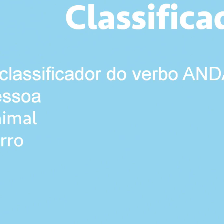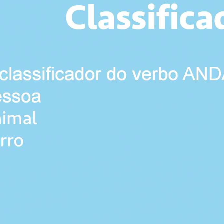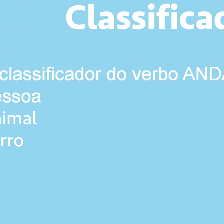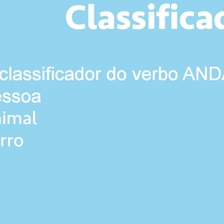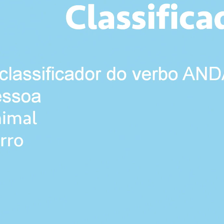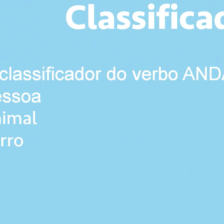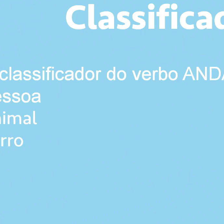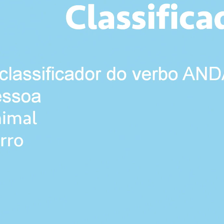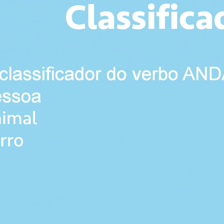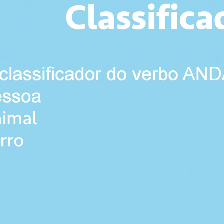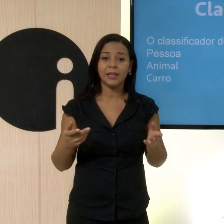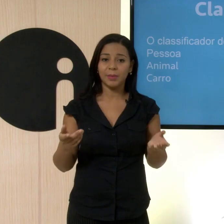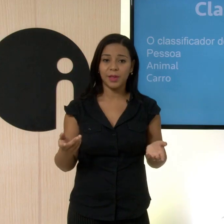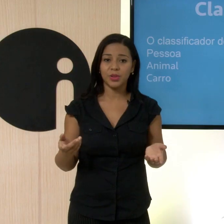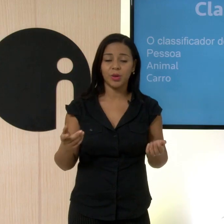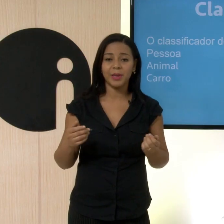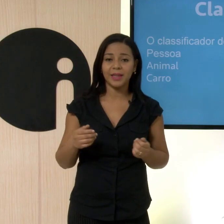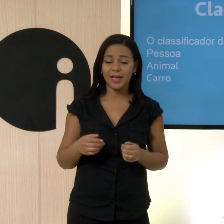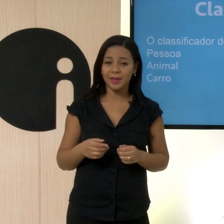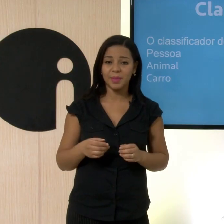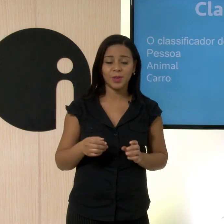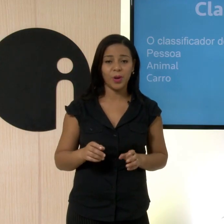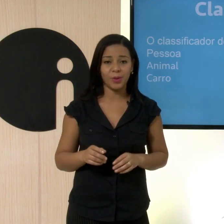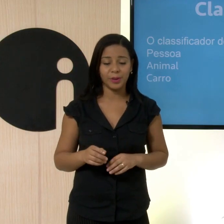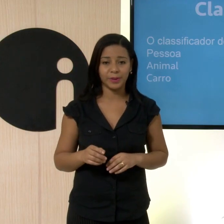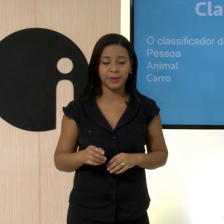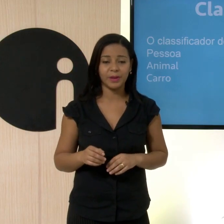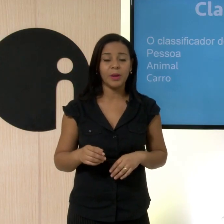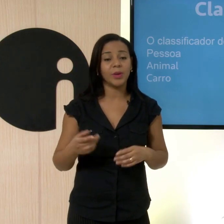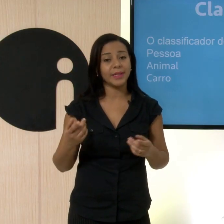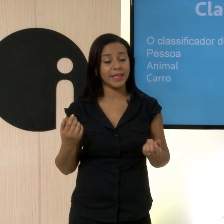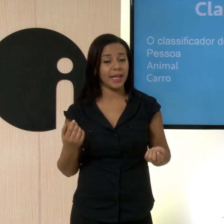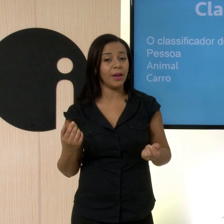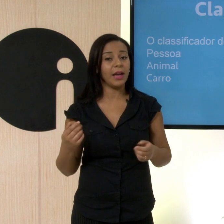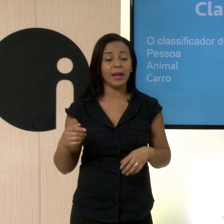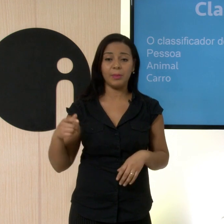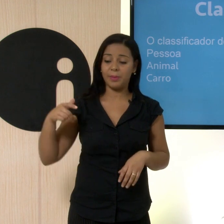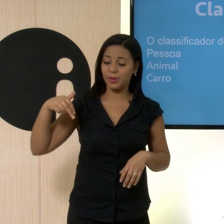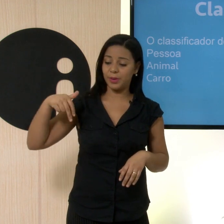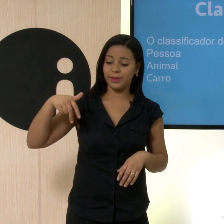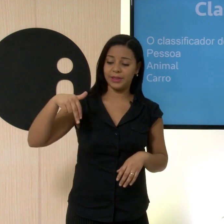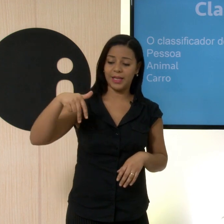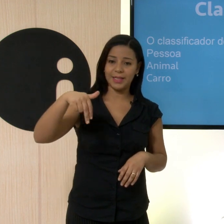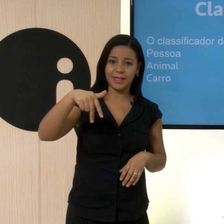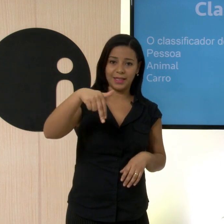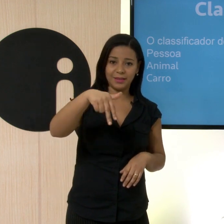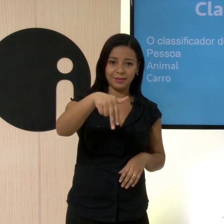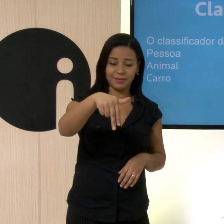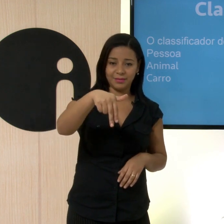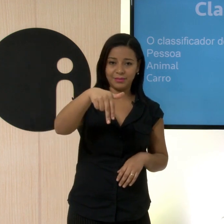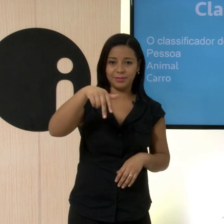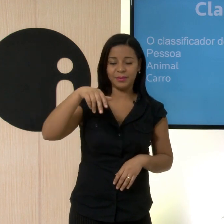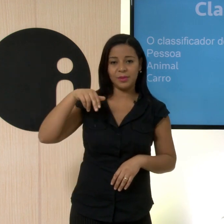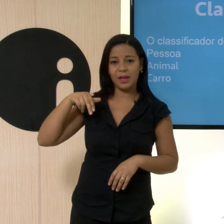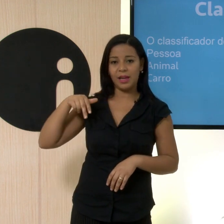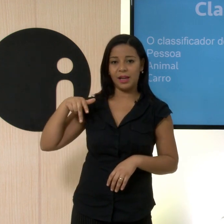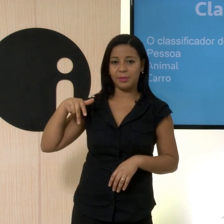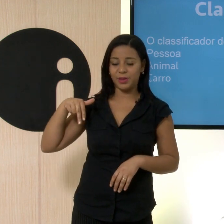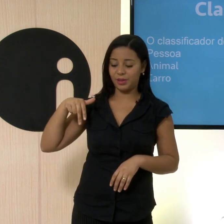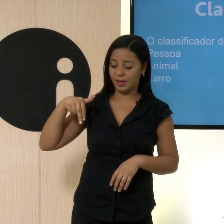anda? Depende de como está essa pessoa. Pode ser uma pessoa andando assim, ela pode estar